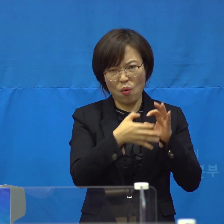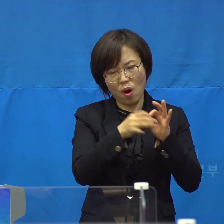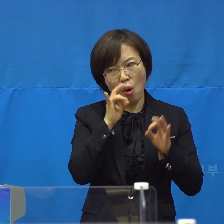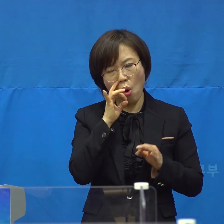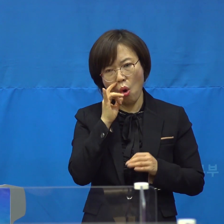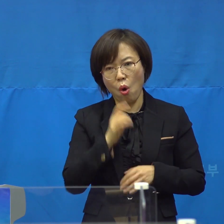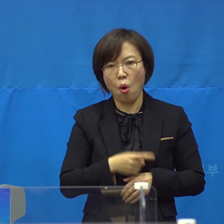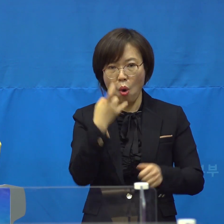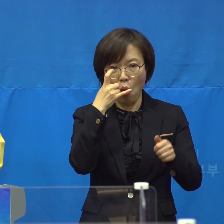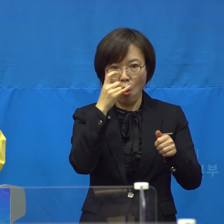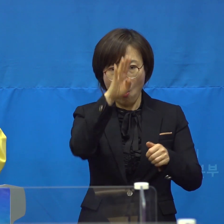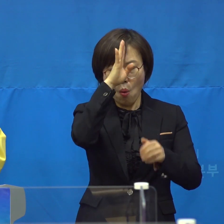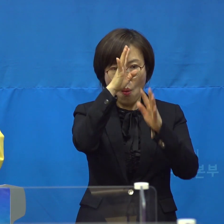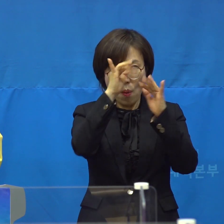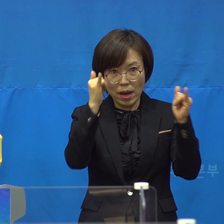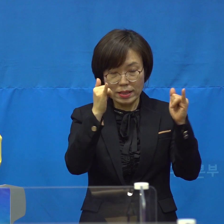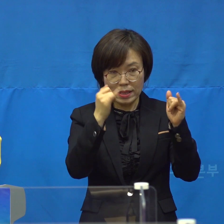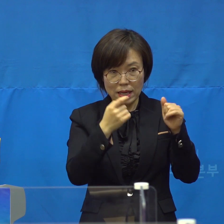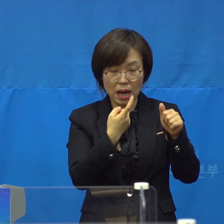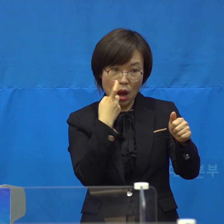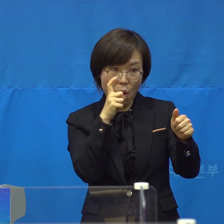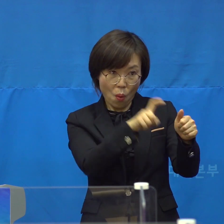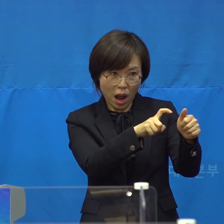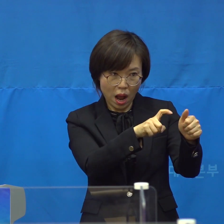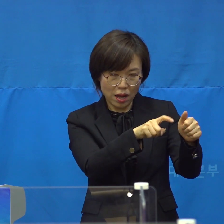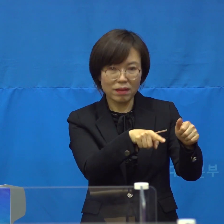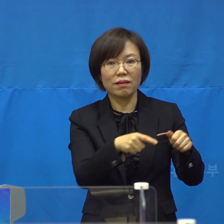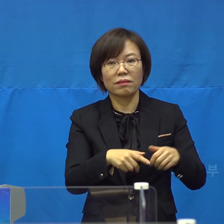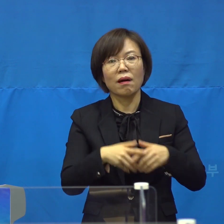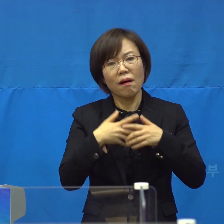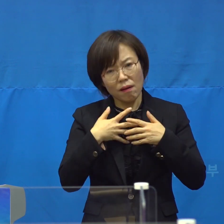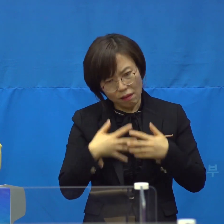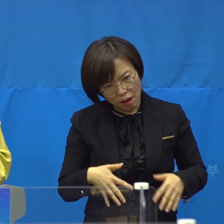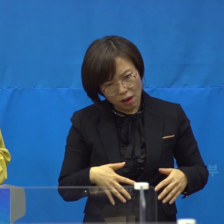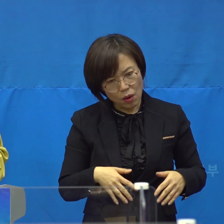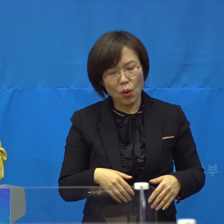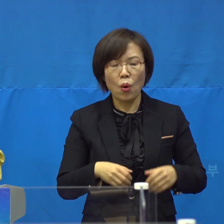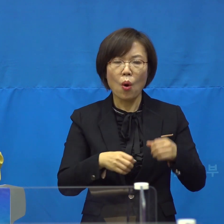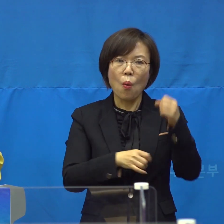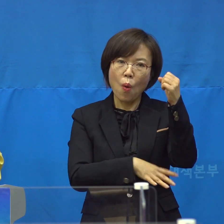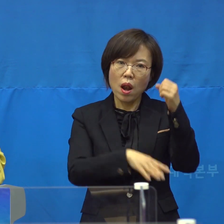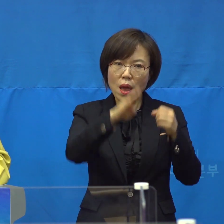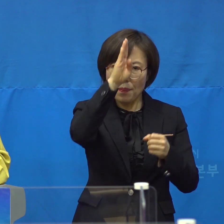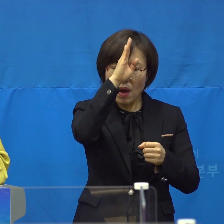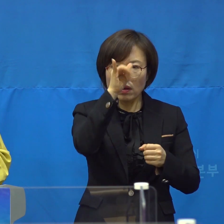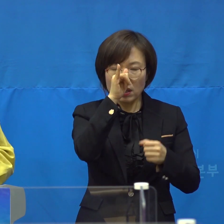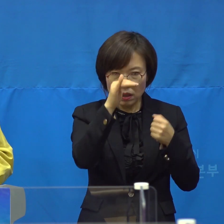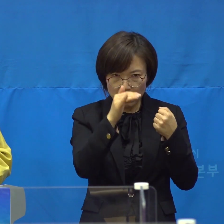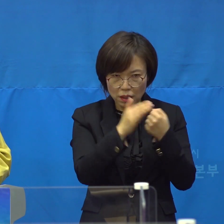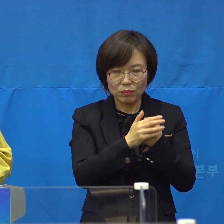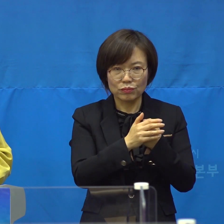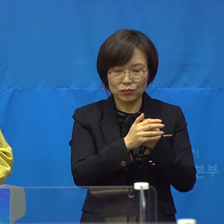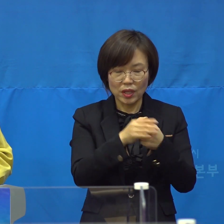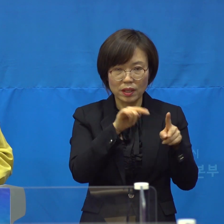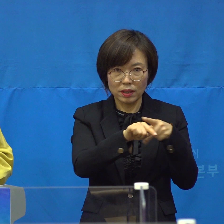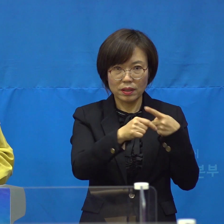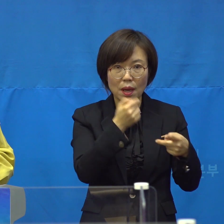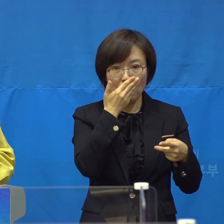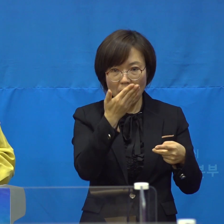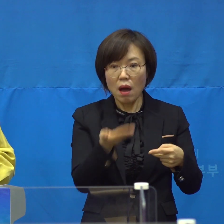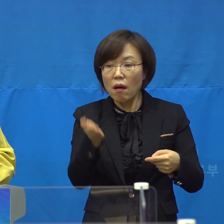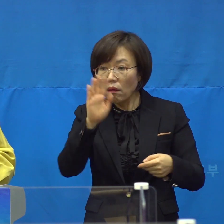여쭤보면요. 환자들이 걸리는 거는 좀 취약한 계층이고 기저질환이 있다거나 이런 어려움이 있다는 걸 좀 이해를 하더라도